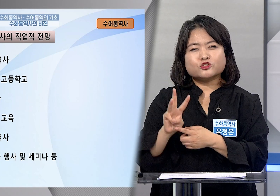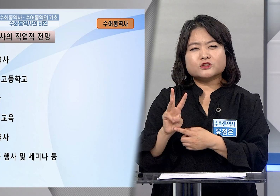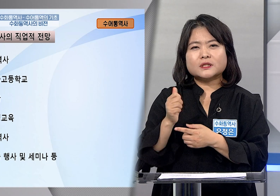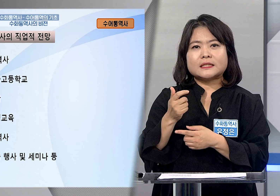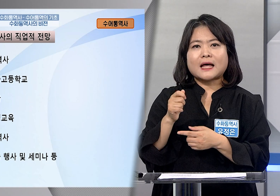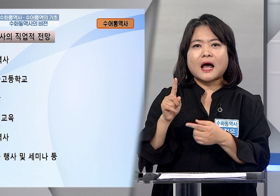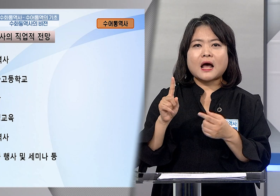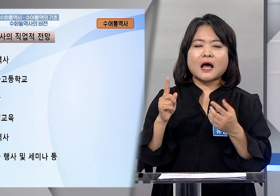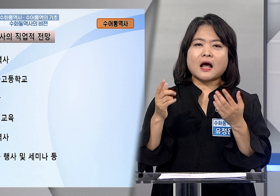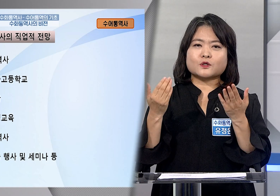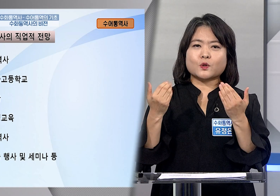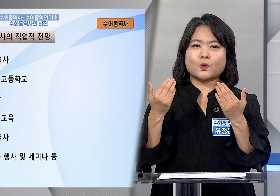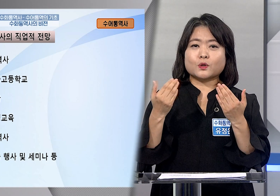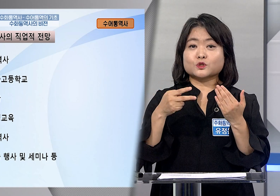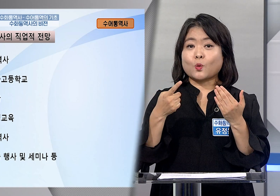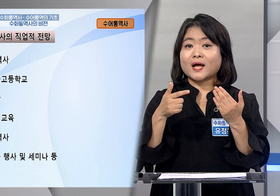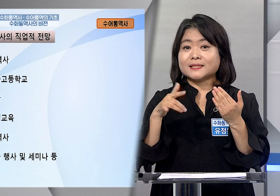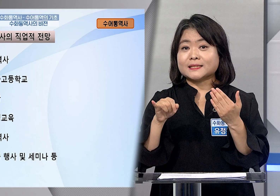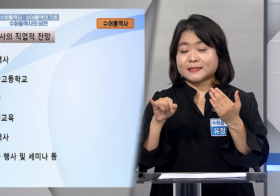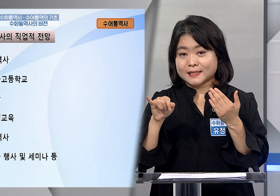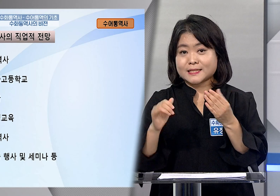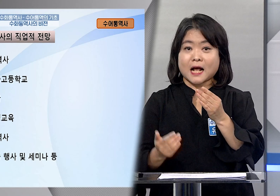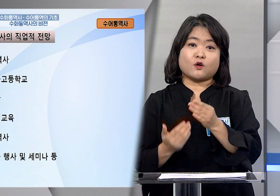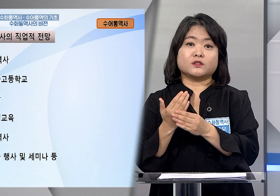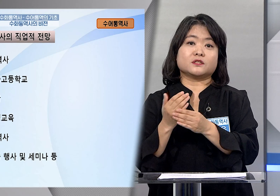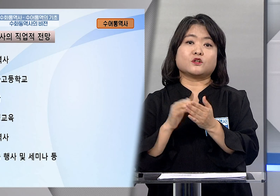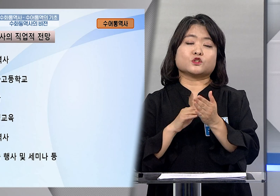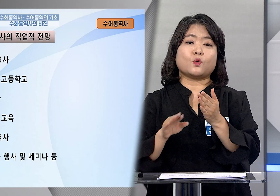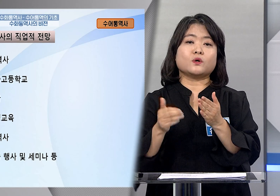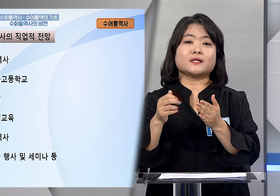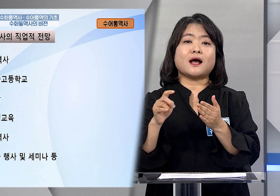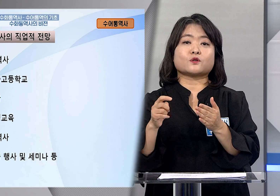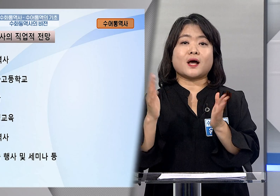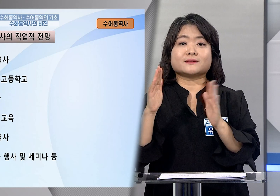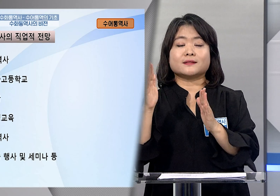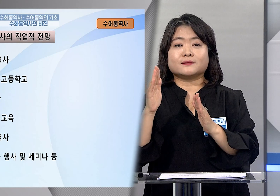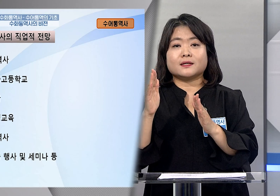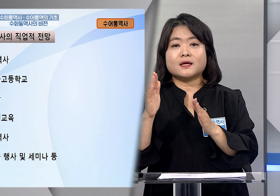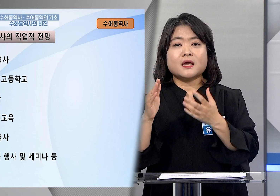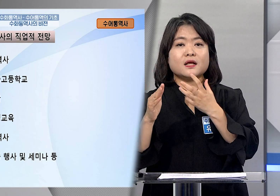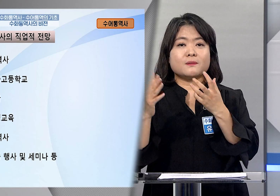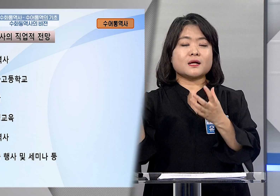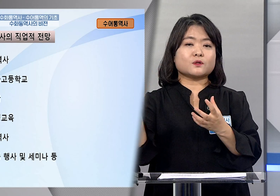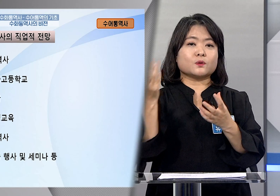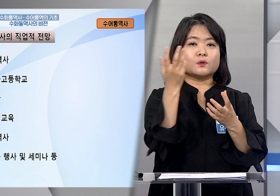광주는 인하학교 그 도가니 사건이 터지고 인하학교 학생들이 일반 학교로 이렇게